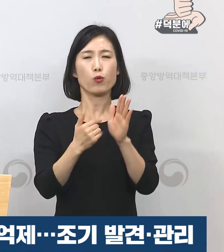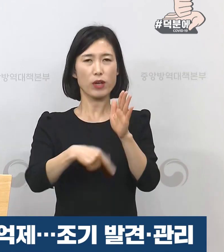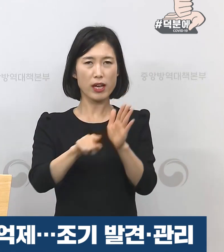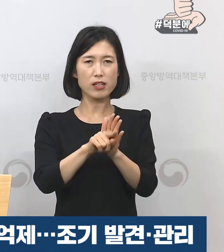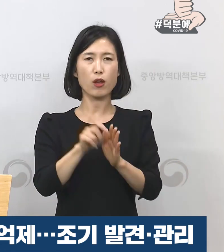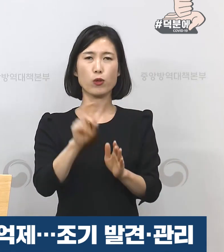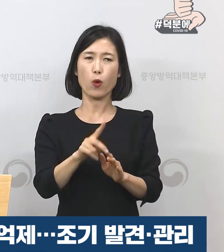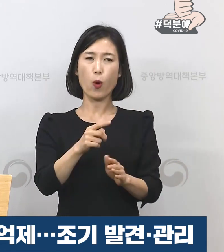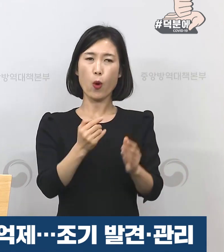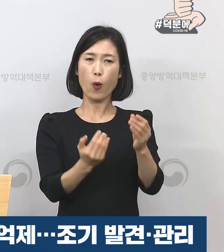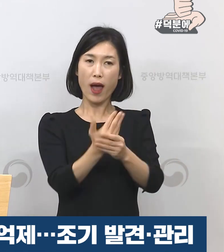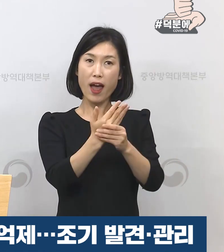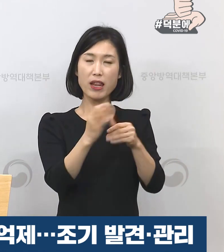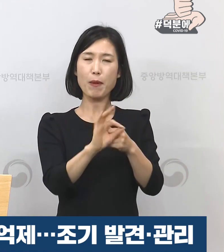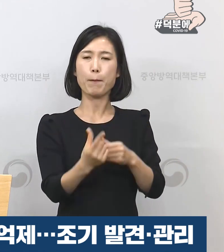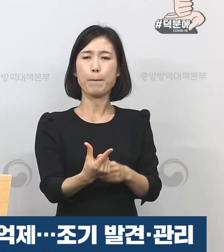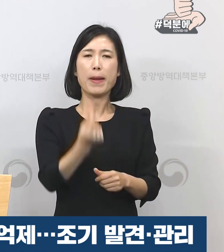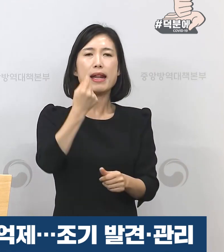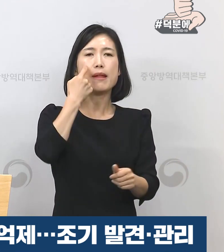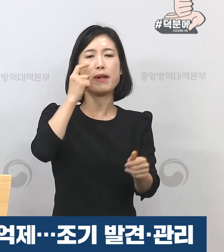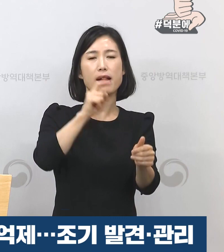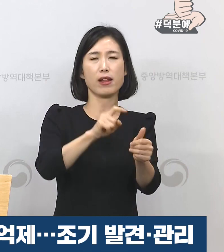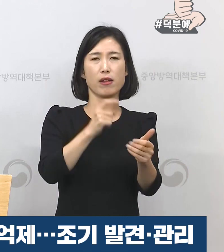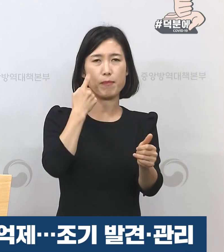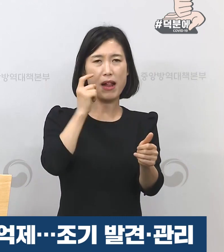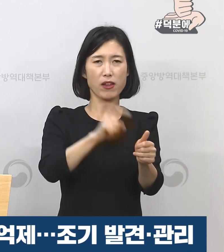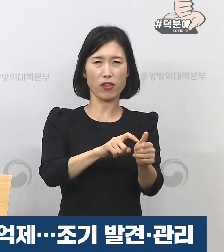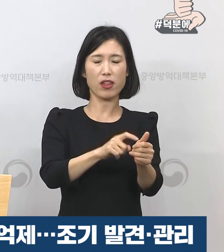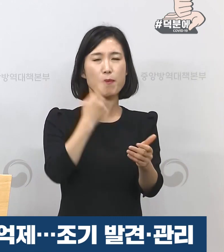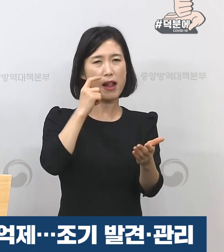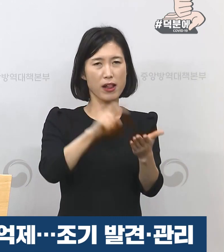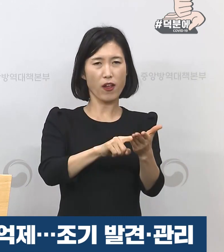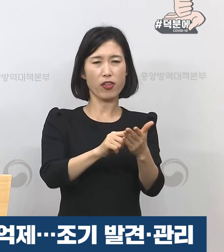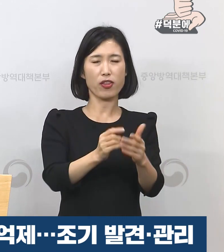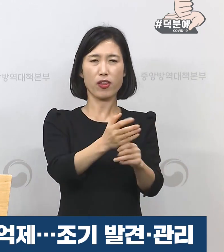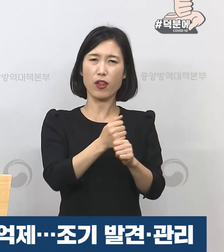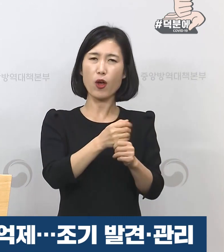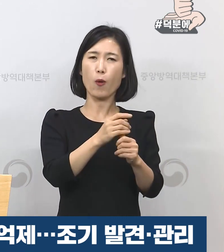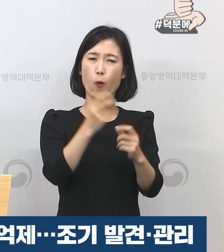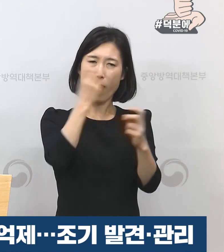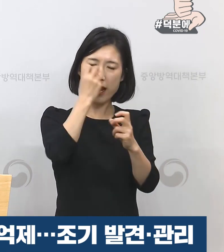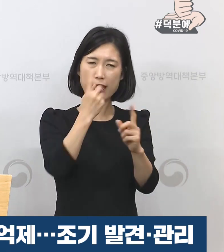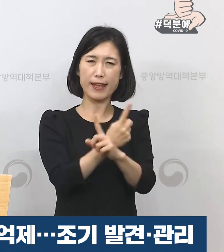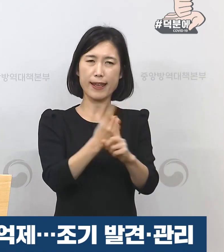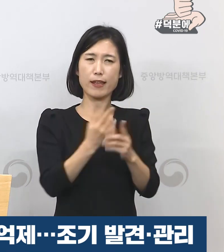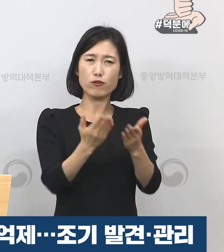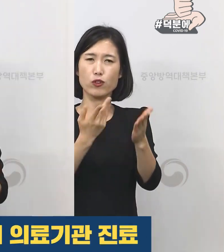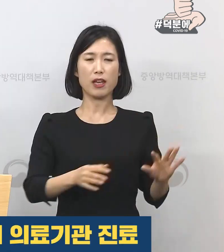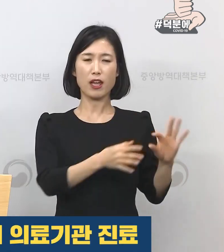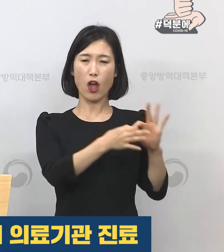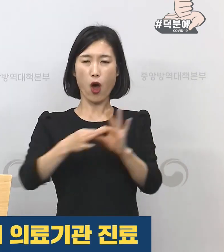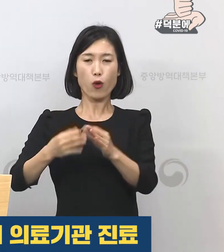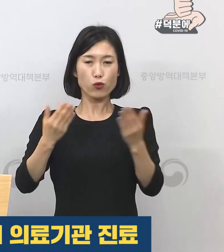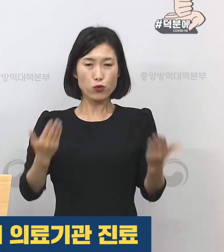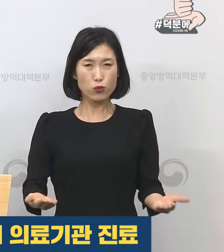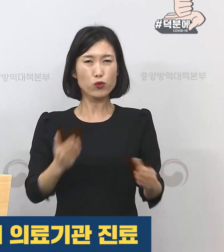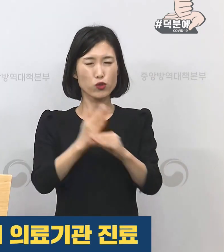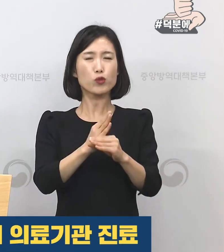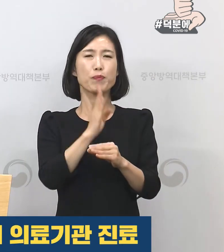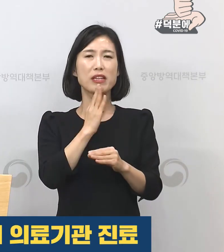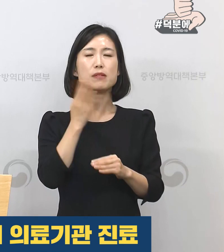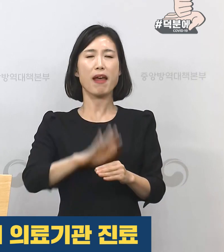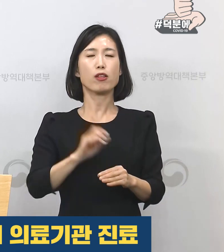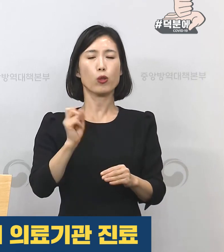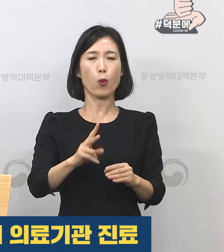또 조기에 발견, 관리해야 한다는 그런 생각을 하고 있습니다. 연휴가 끝난